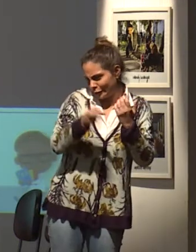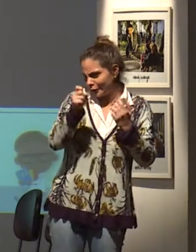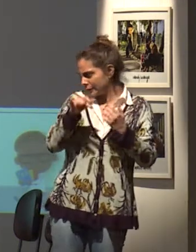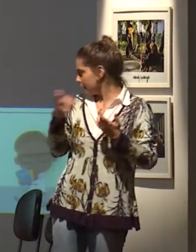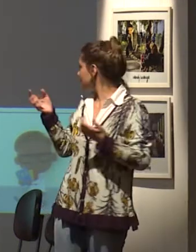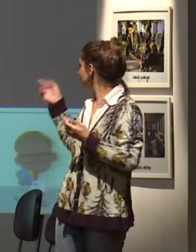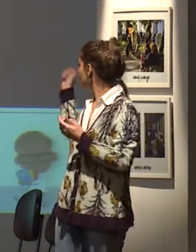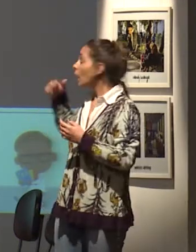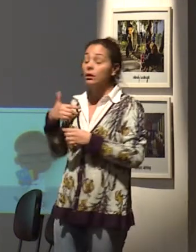metafóricos.